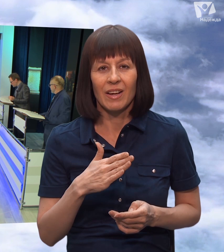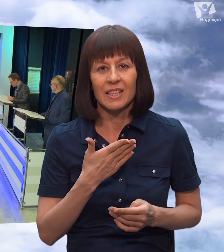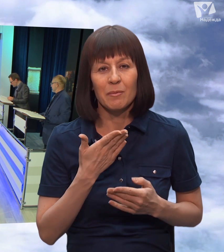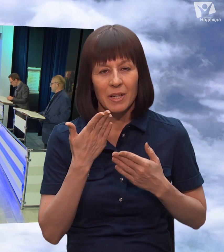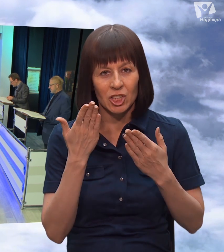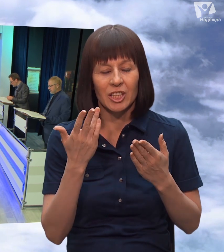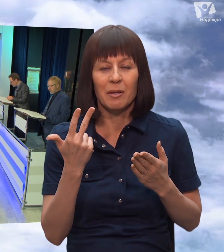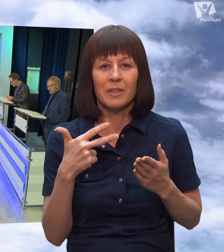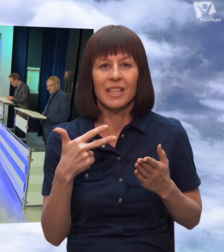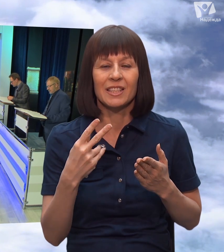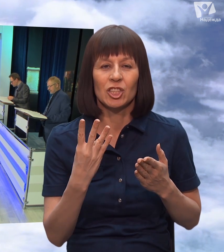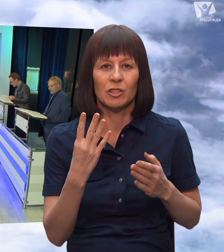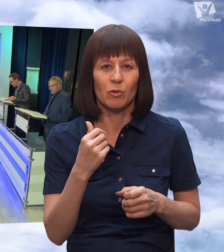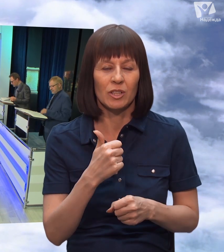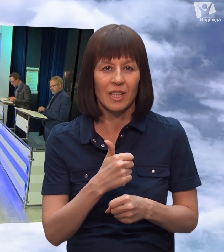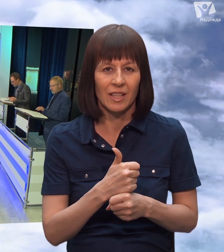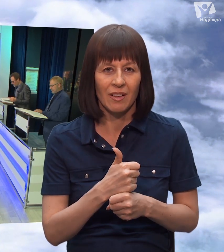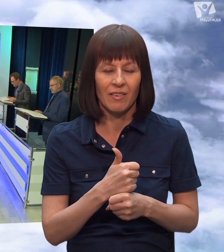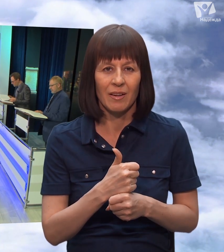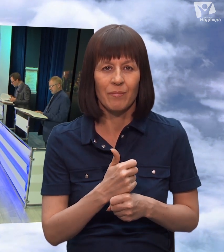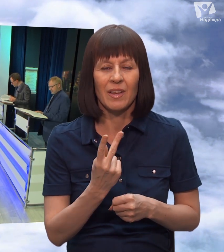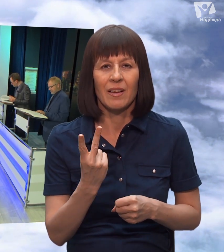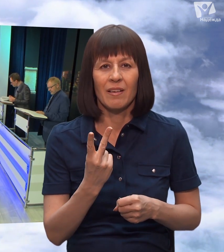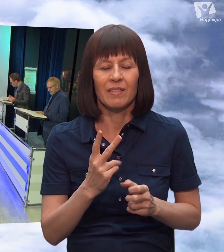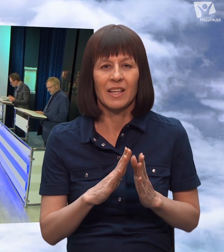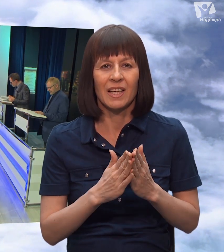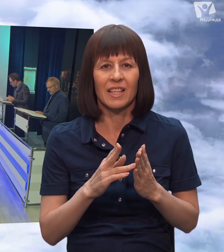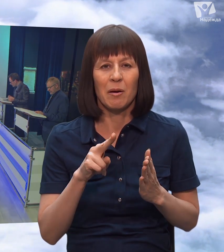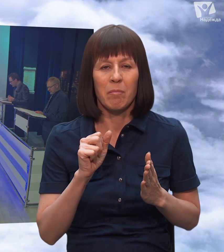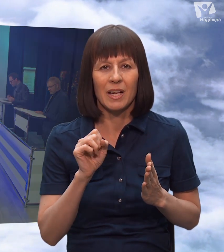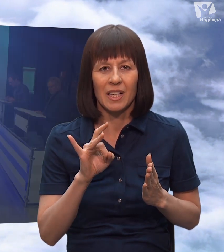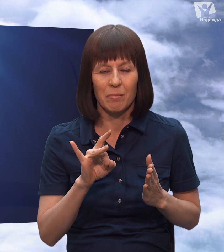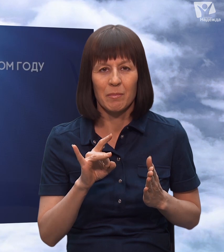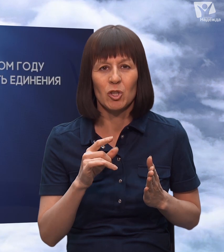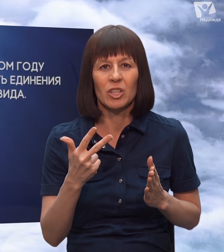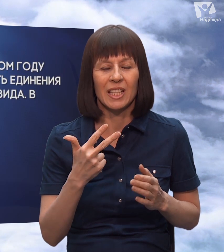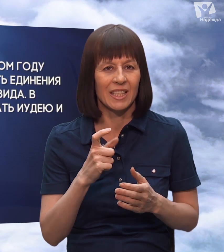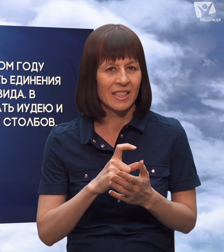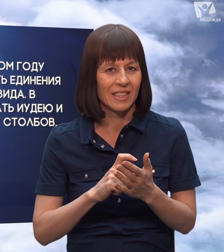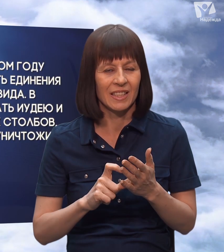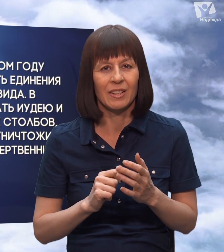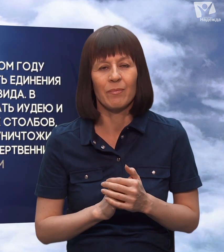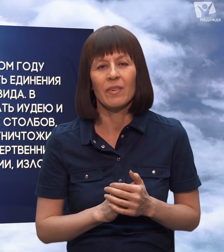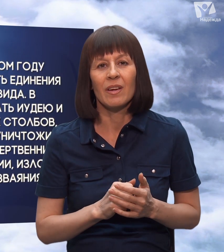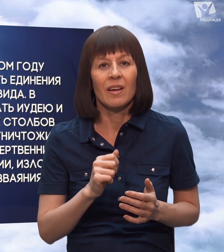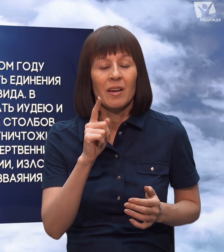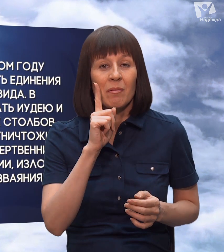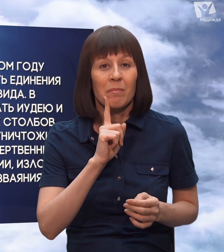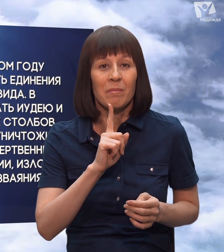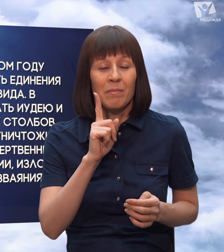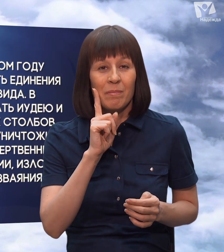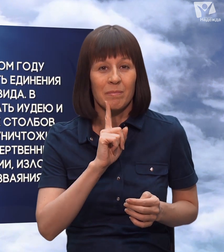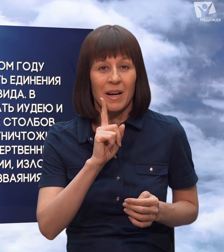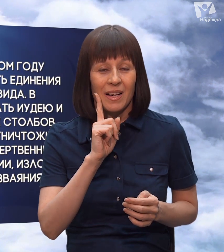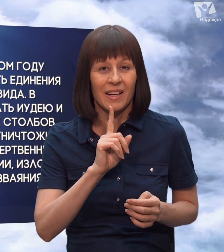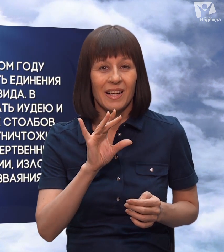прочтем 30 четвёртую главу 2 книги паралипоменон 3 стих будучи еще и юноши